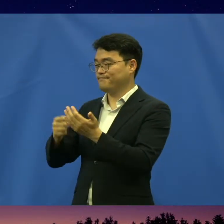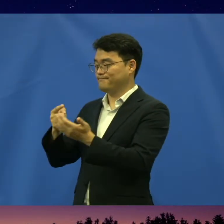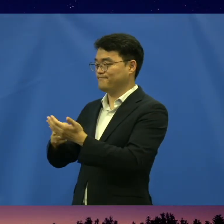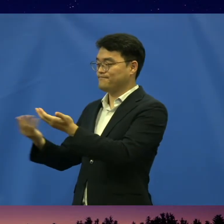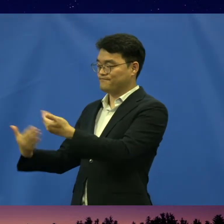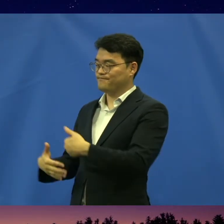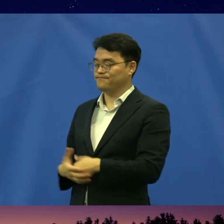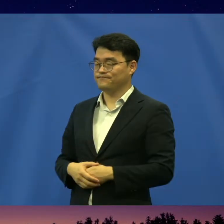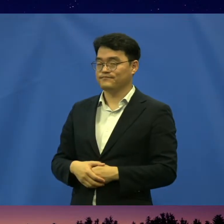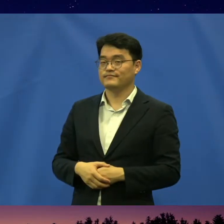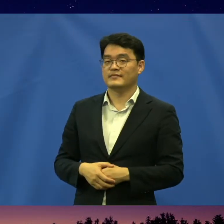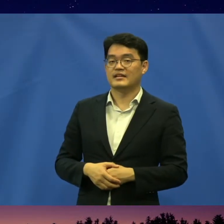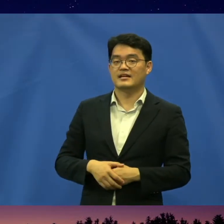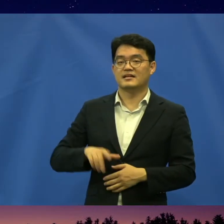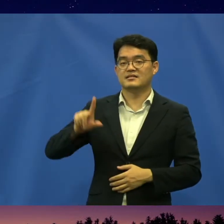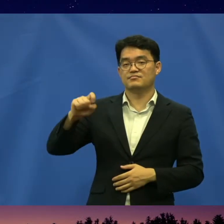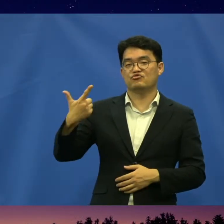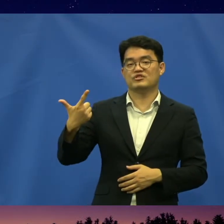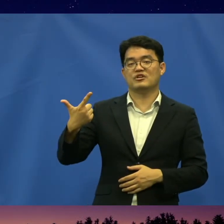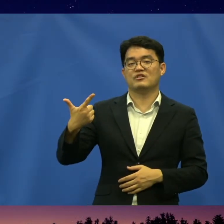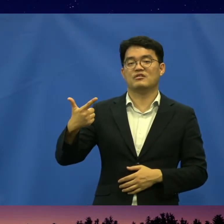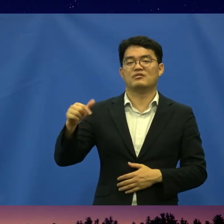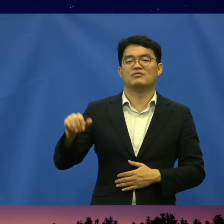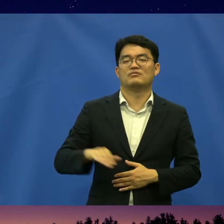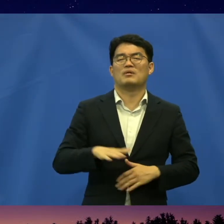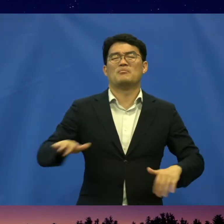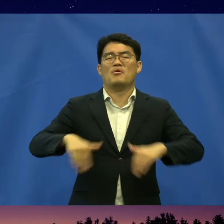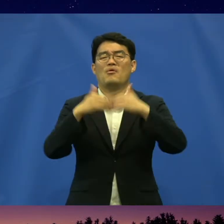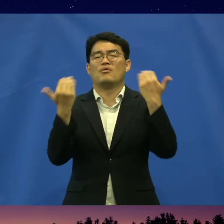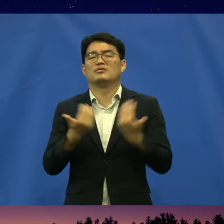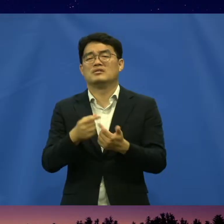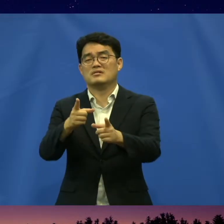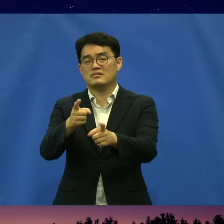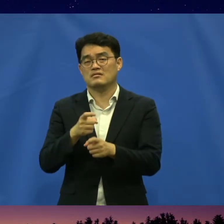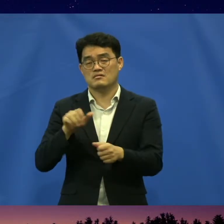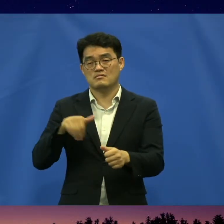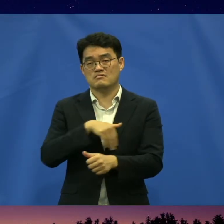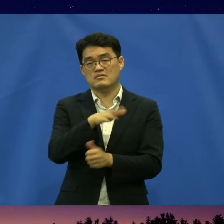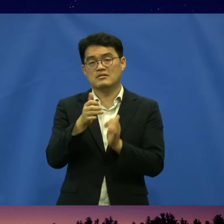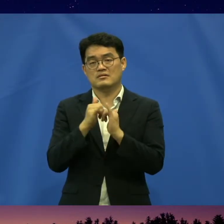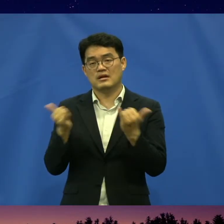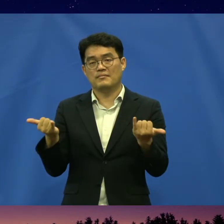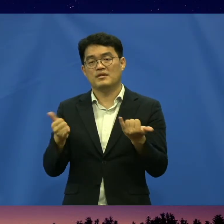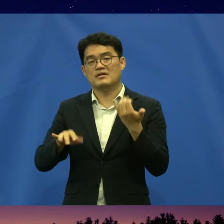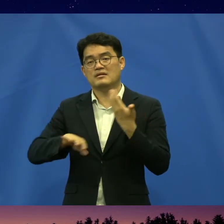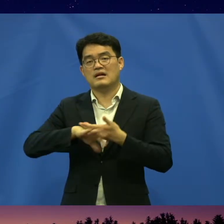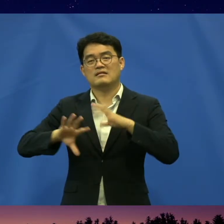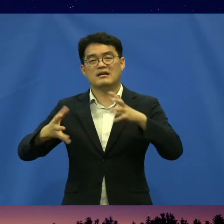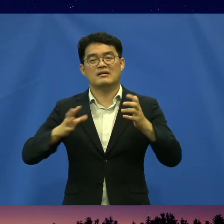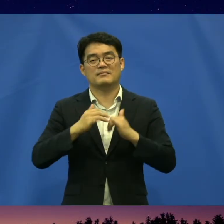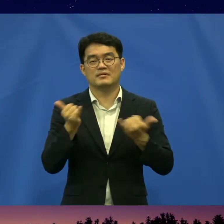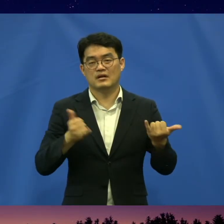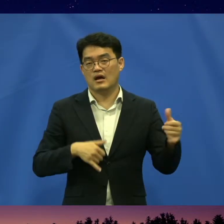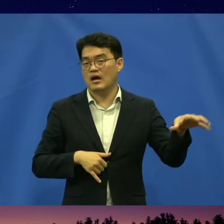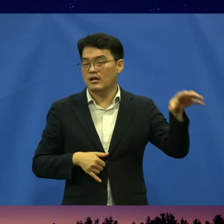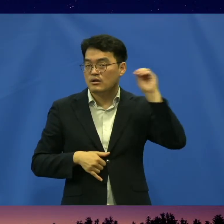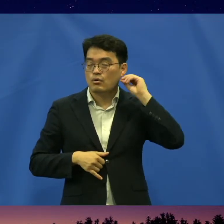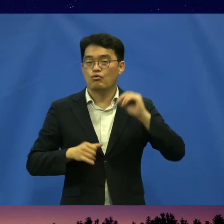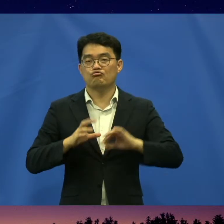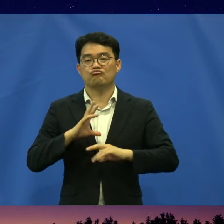16절을 보면 우리 모든 대적과 사면 이방 사람들이 이를 듣고 다 두려워하여 스스로 낙담하였으니 이는 이 역사를